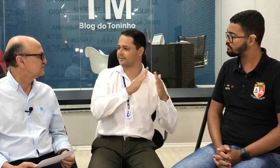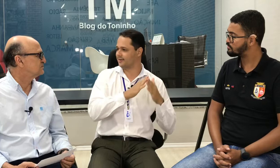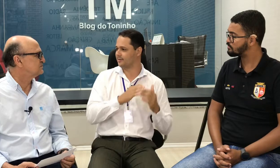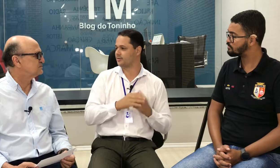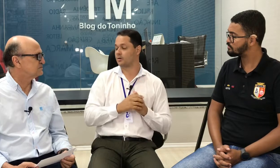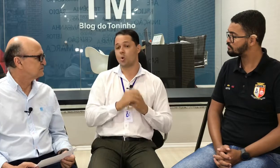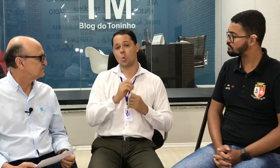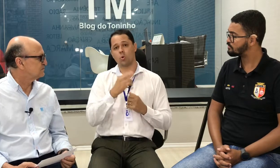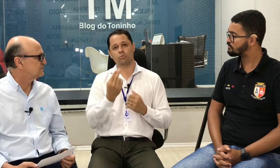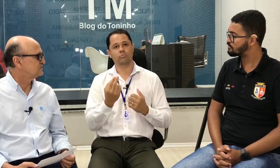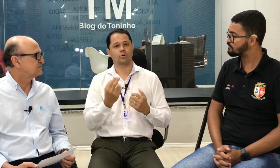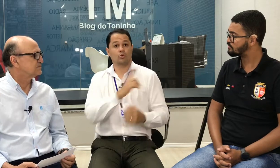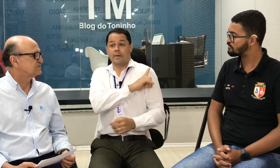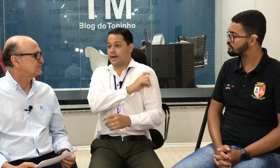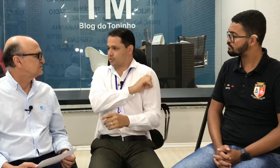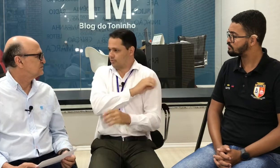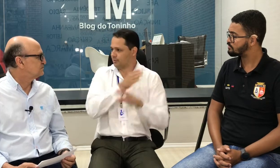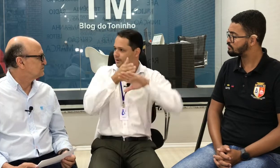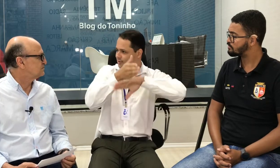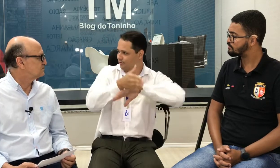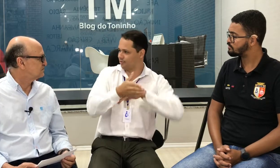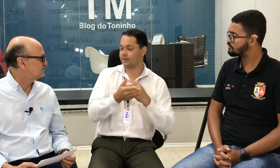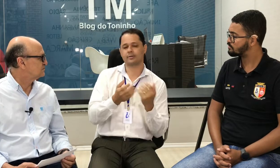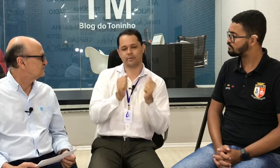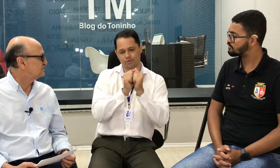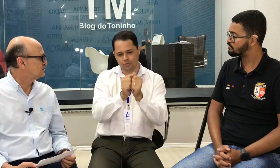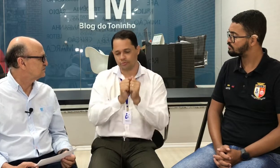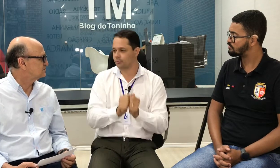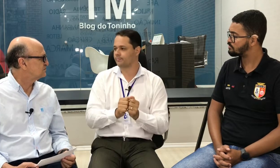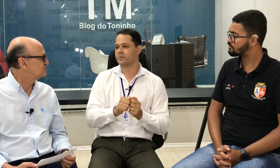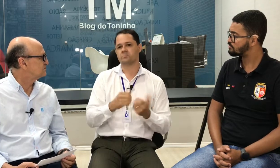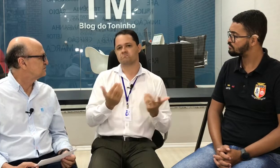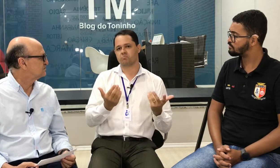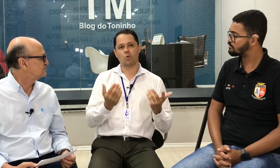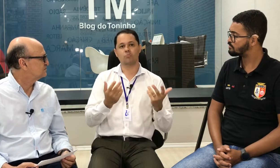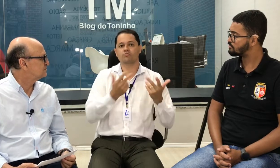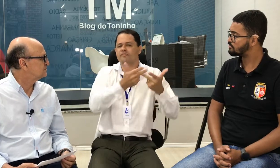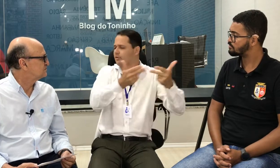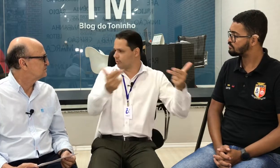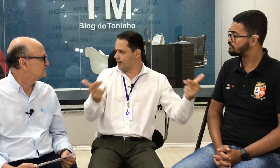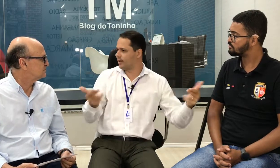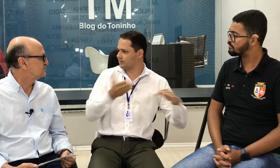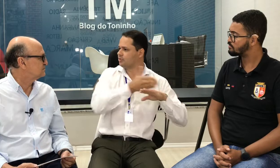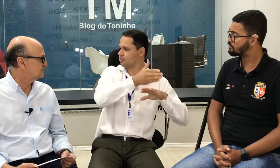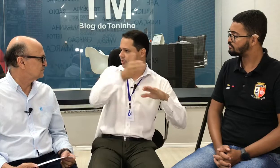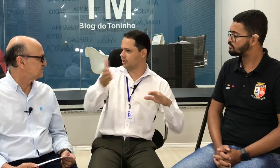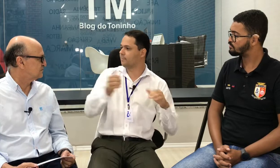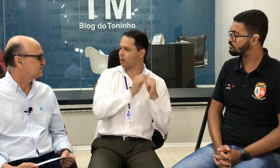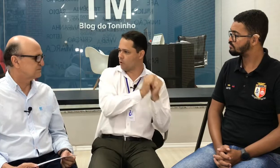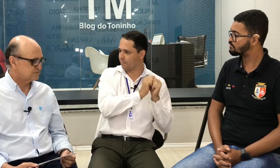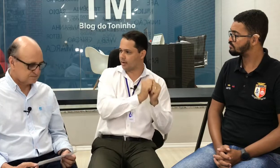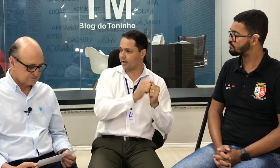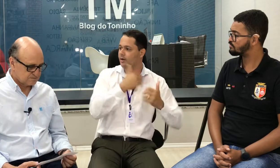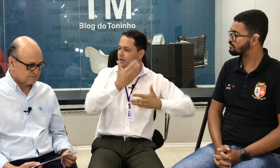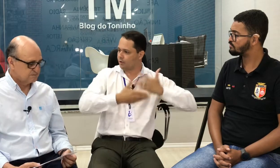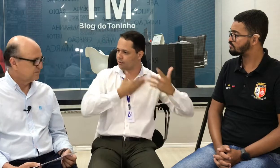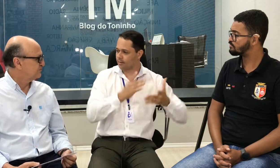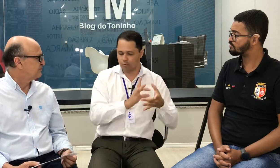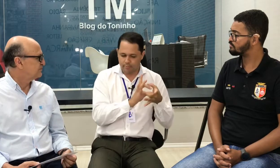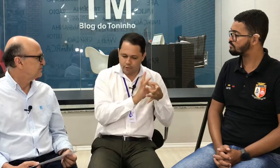deles. Ou no médico, a gente ia também junto. Ou em diversos lugares a gente tinha que ir para acompanhar e isso acabou me aproximando